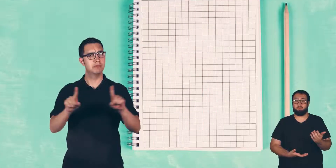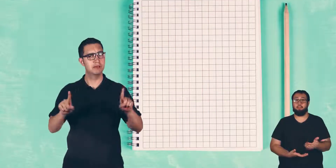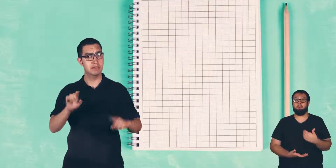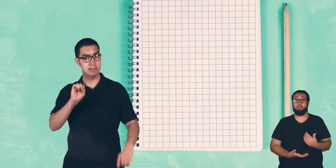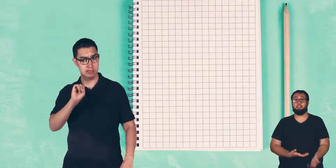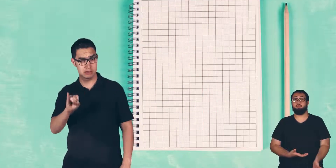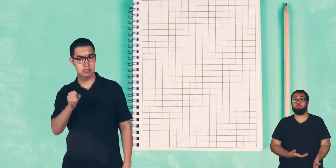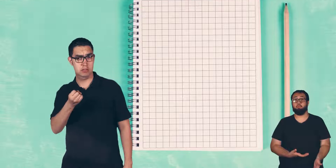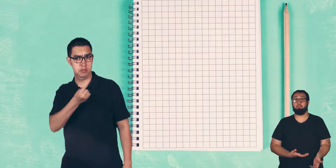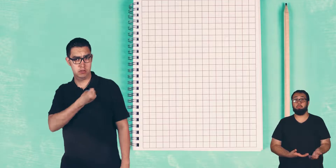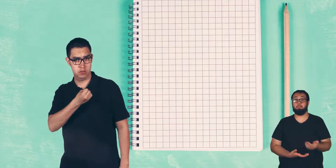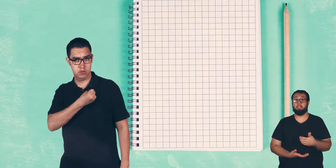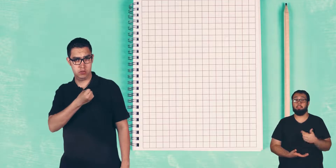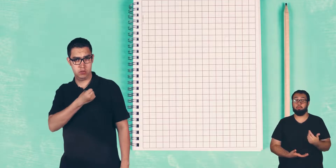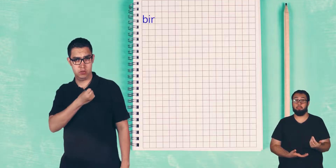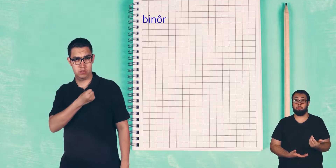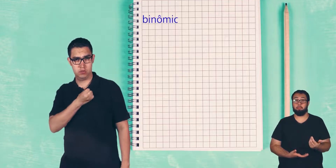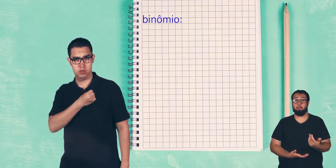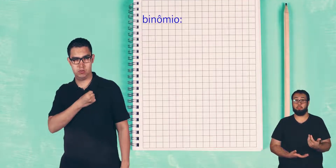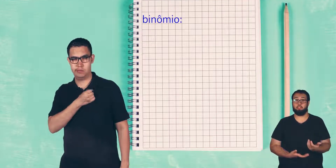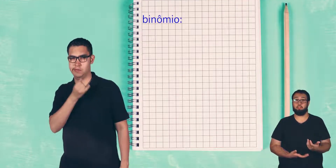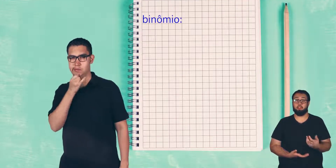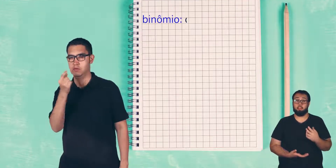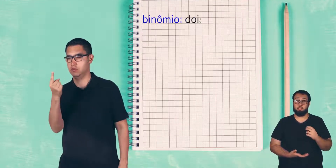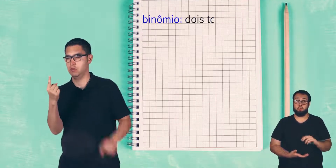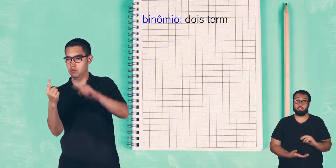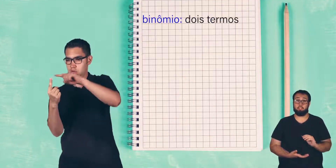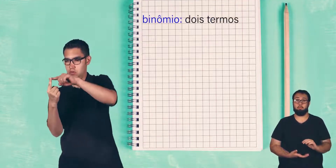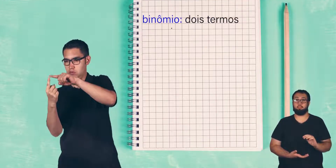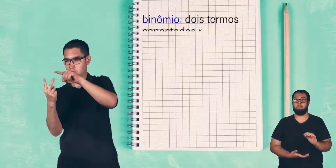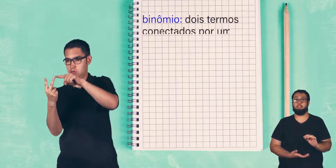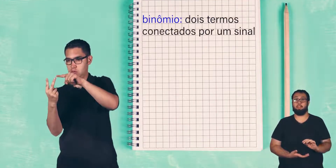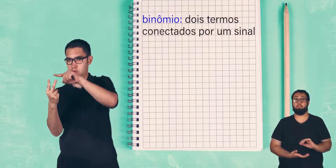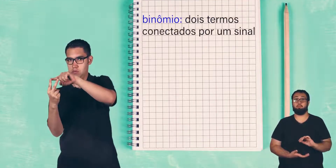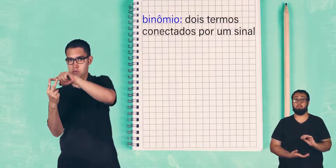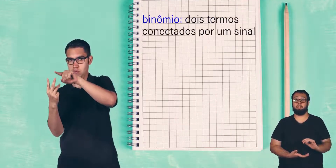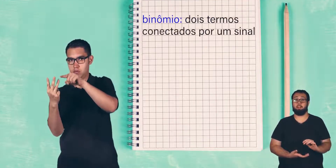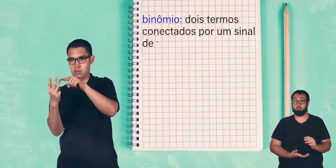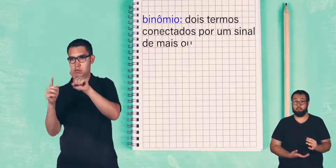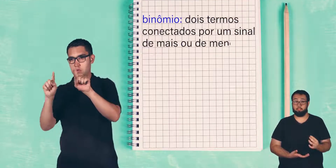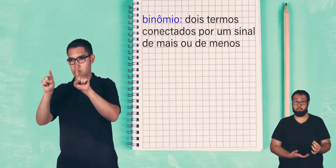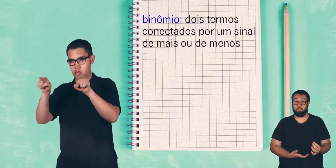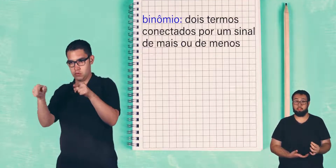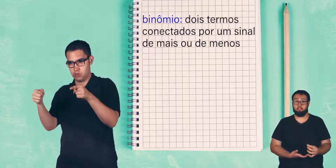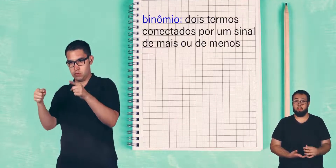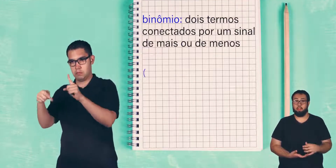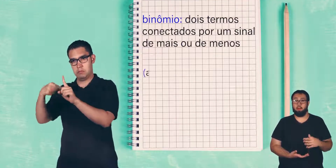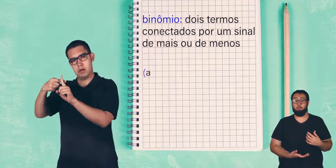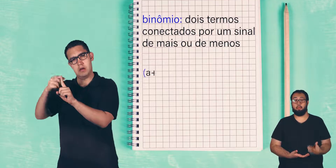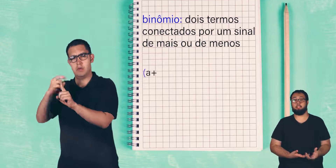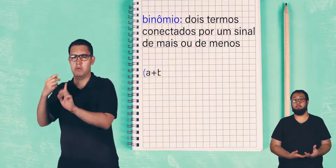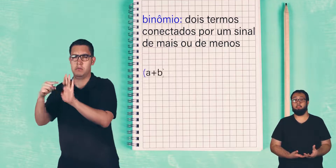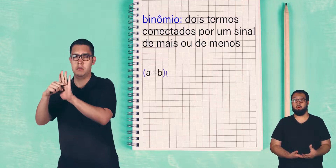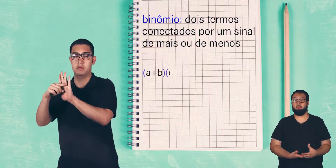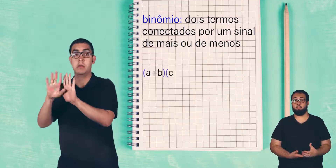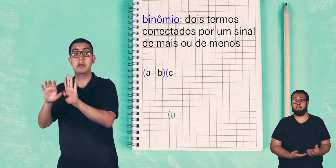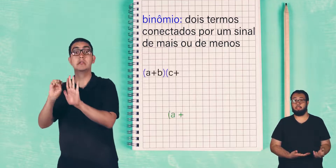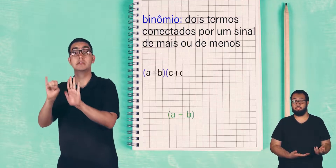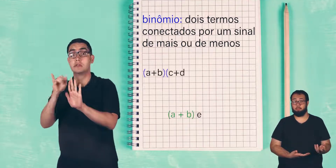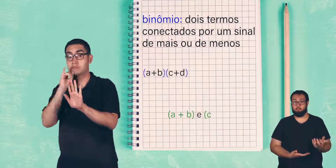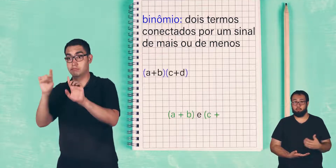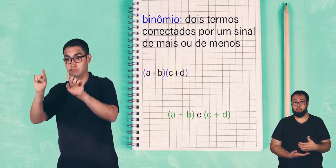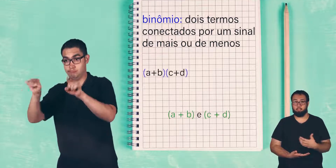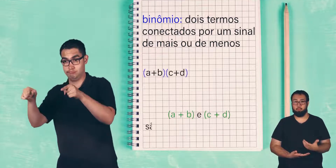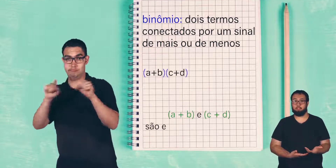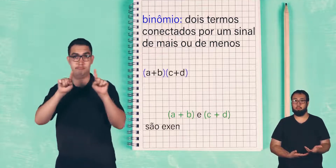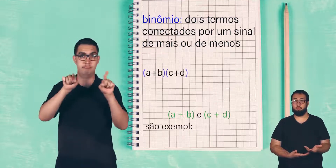Mas, e se ao invés de um número multiplicando um binômio, ou seja, dois termos conectados por um sinal de mais ou de menos, a operação for uma